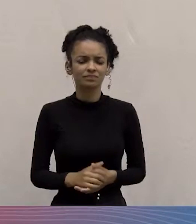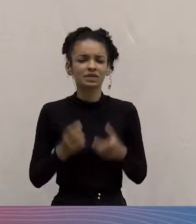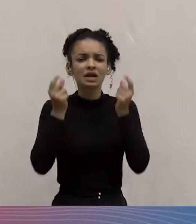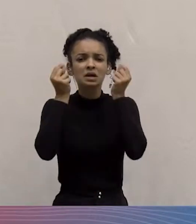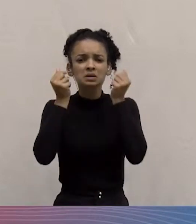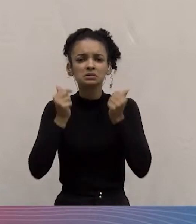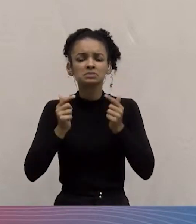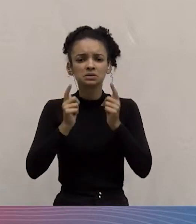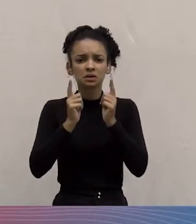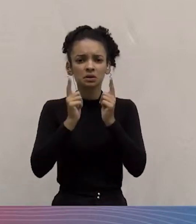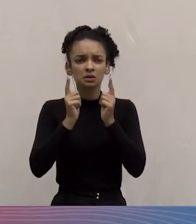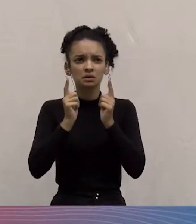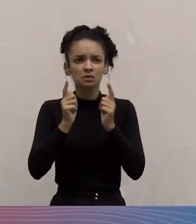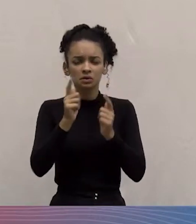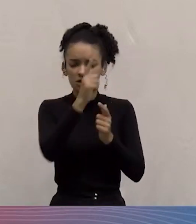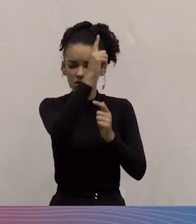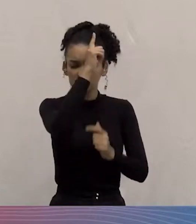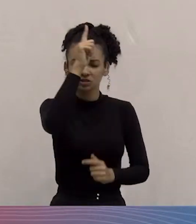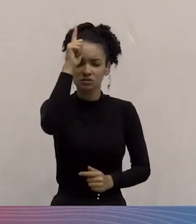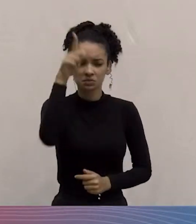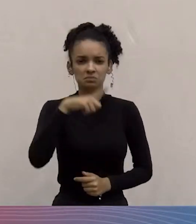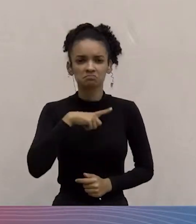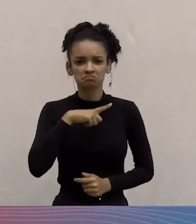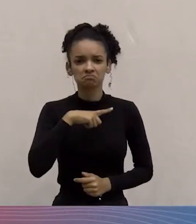de relacionamento, temos ou não temos?